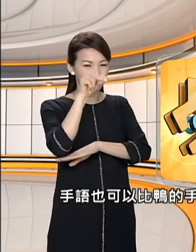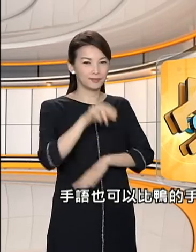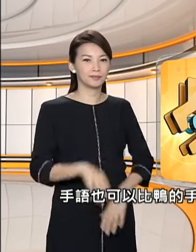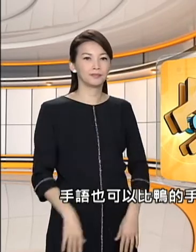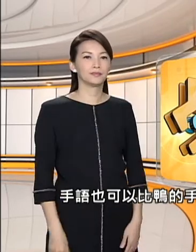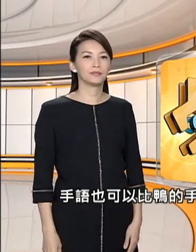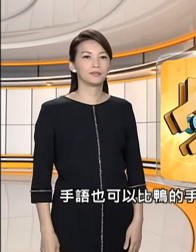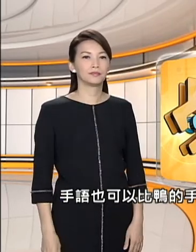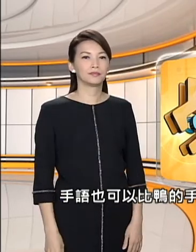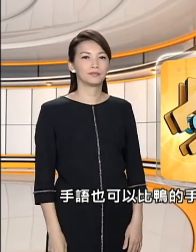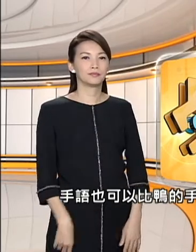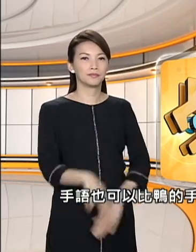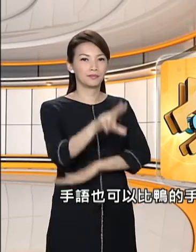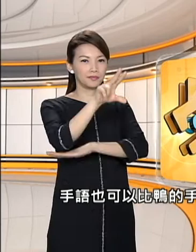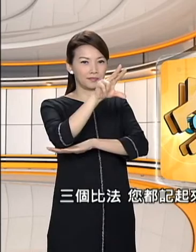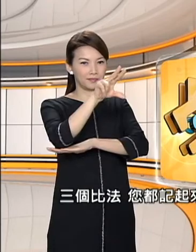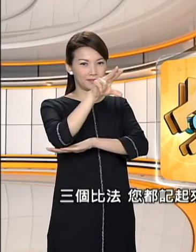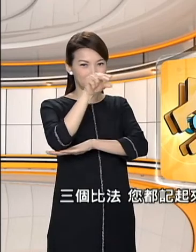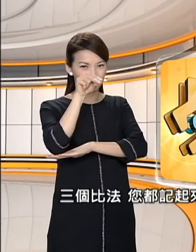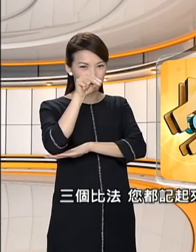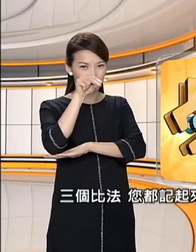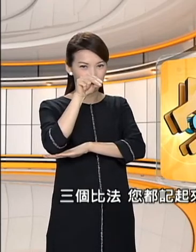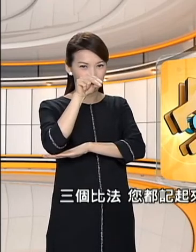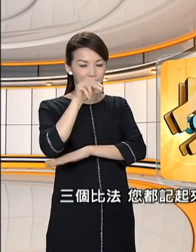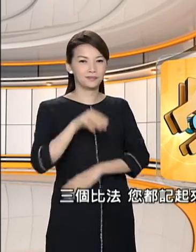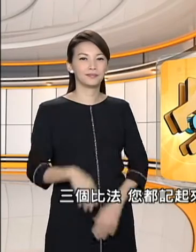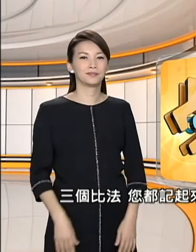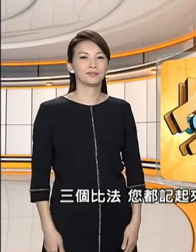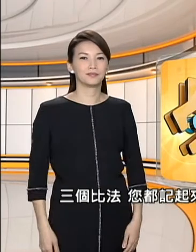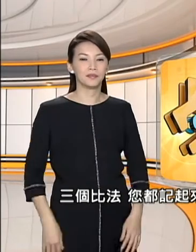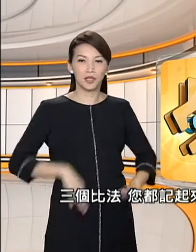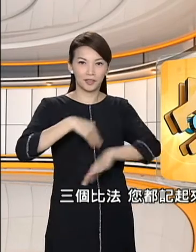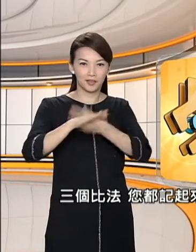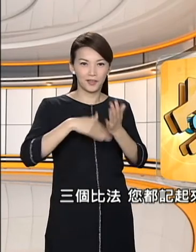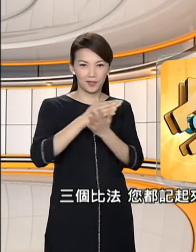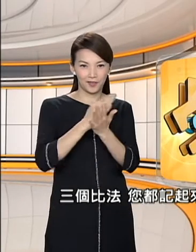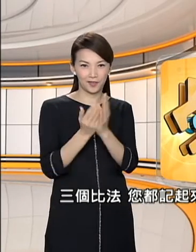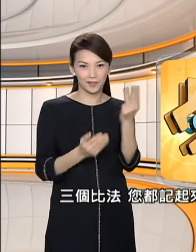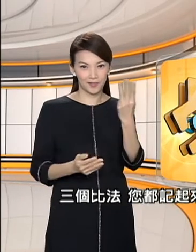往内动。三个笔法，这样您都记起来了吗？